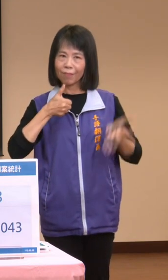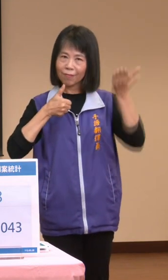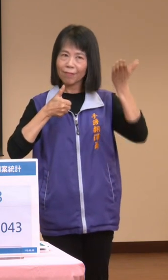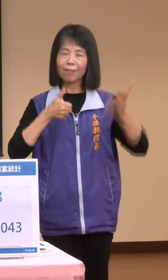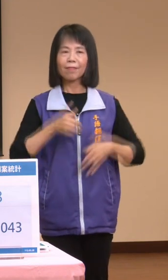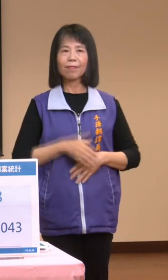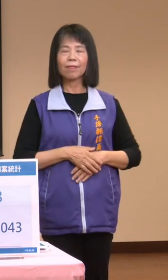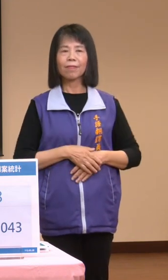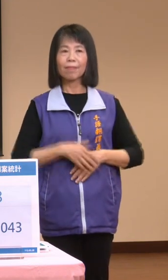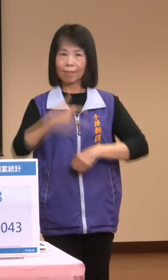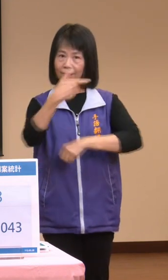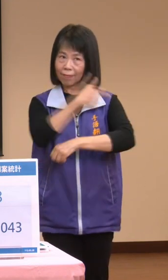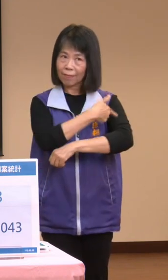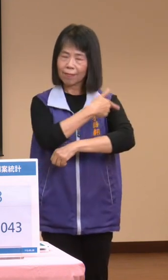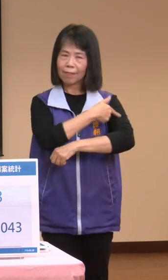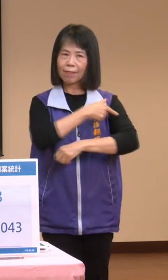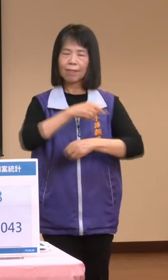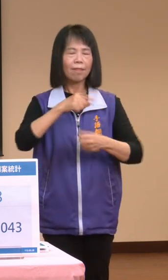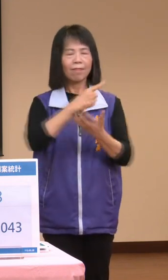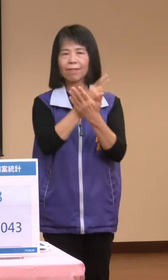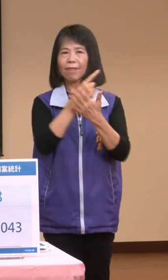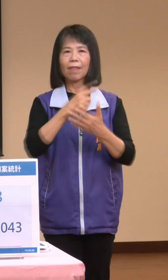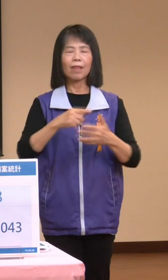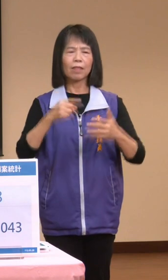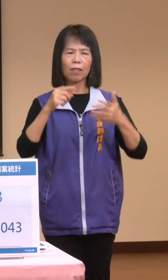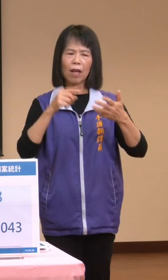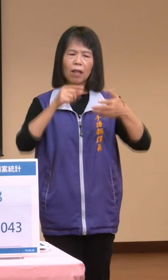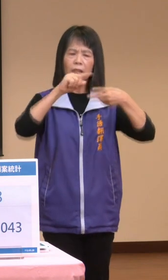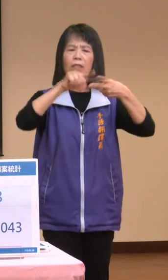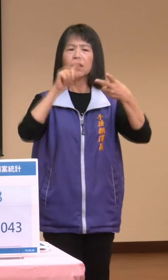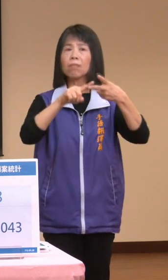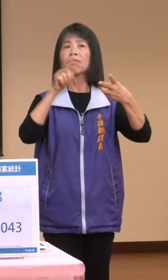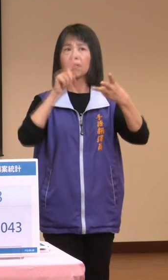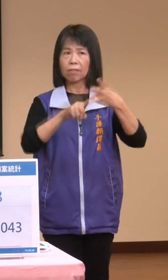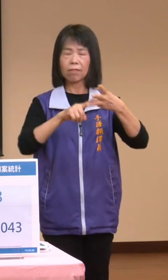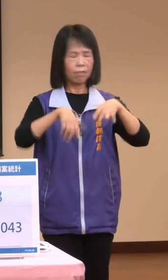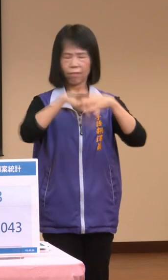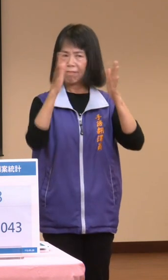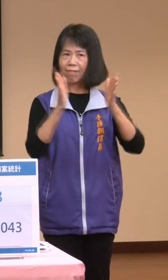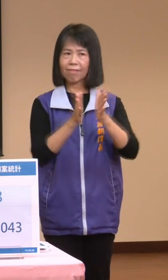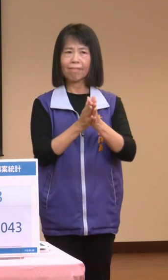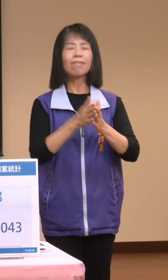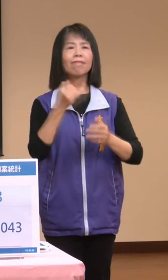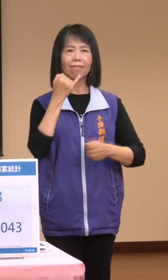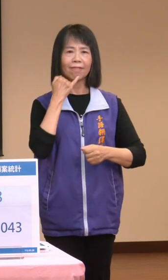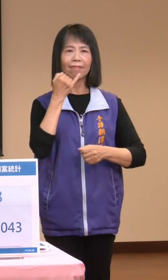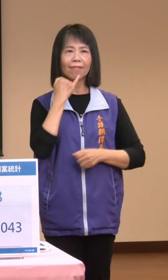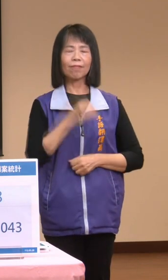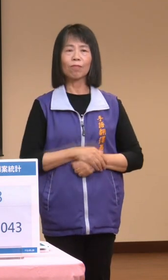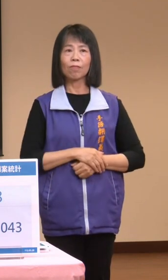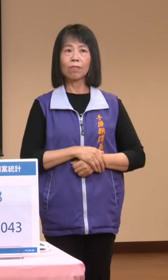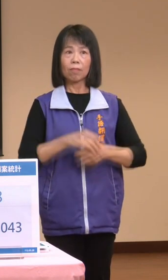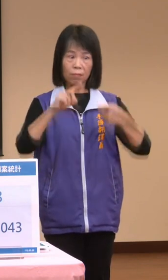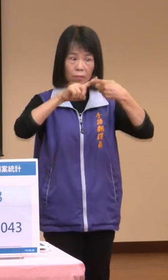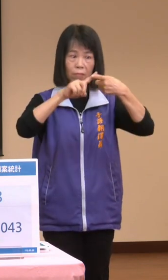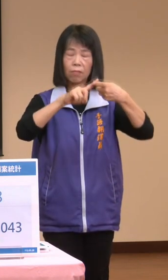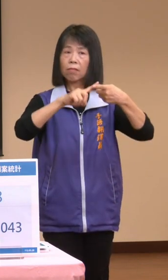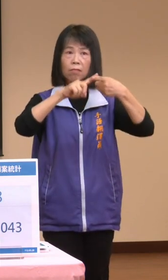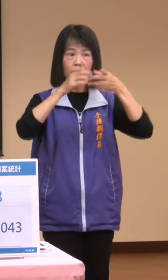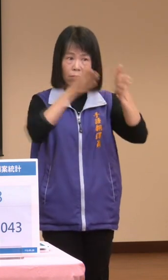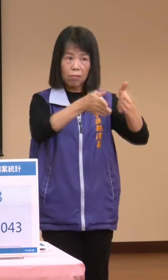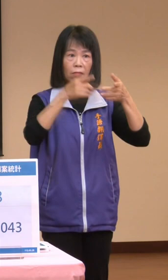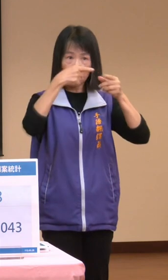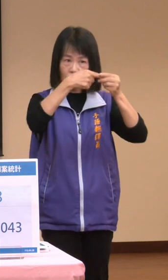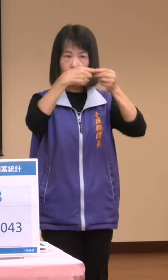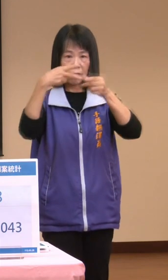长者接种任何一剂的新冠疫苗，记得哈，是任何一剂的新冠疫苗，不一定是第一剂、第二剂、